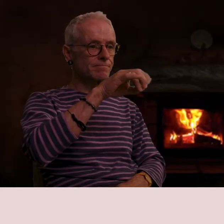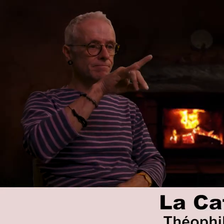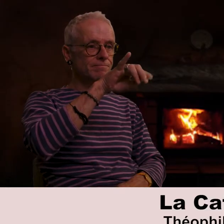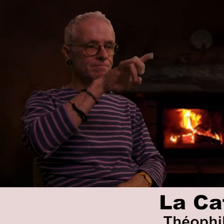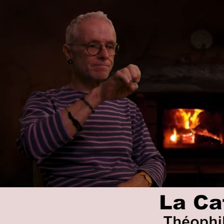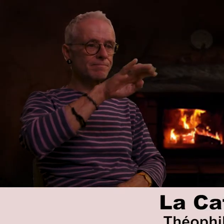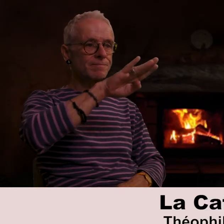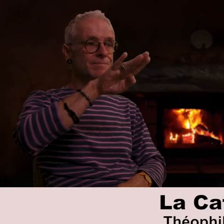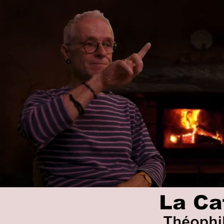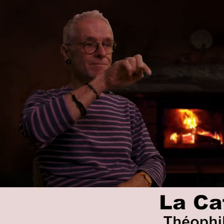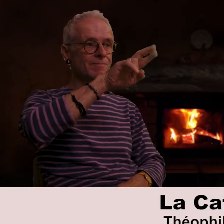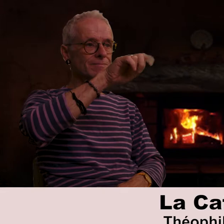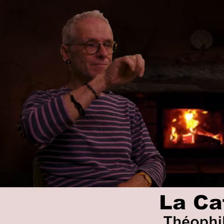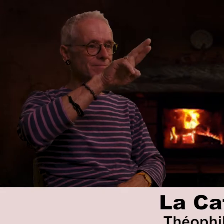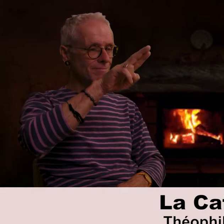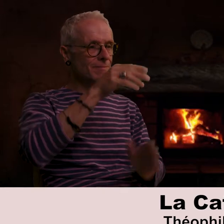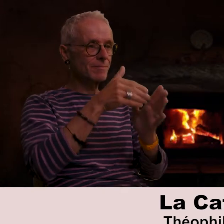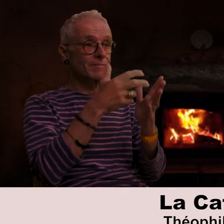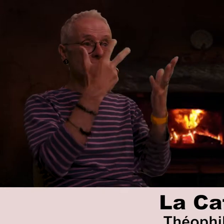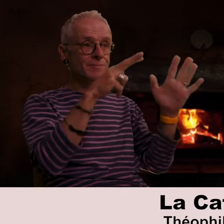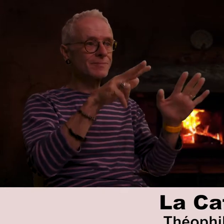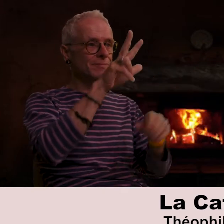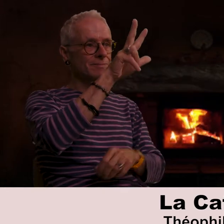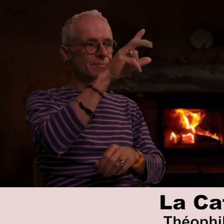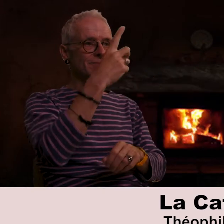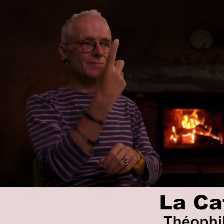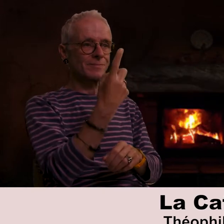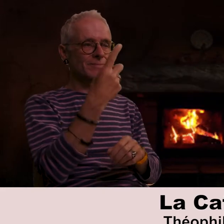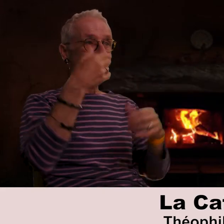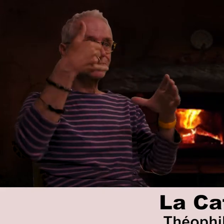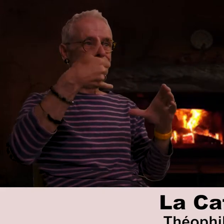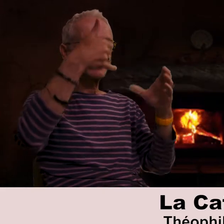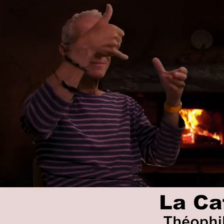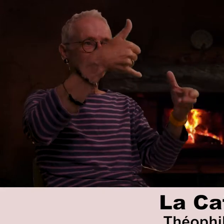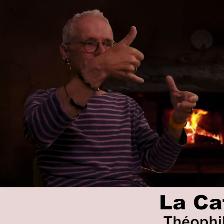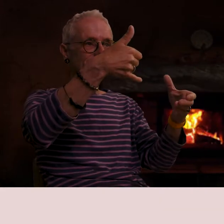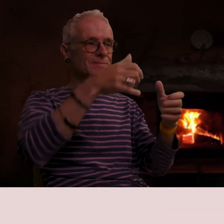La cafetière Théophile Gautier, 1831